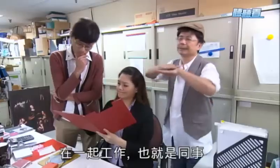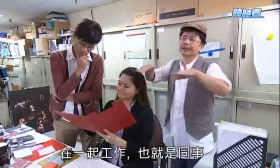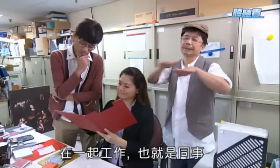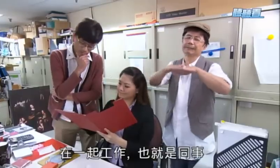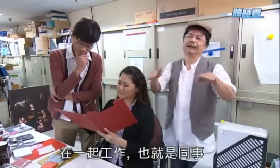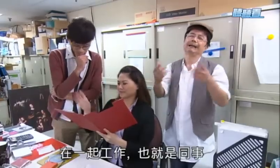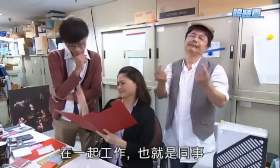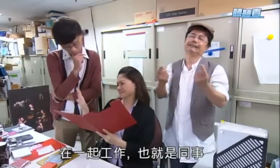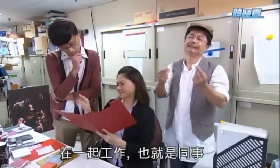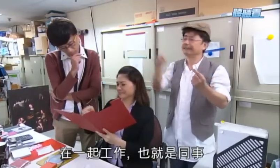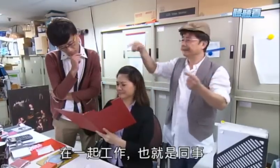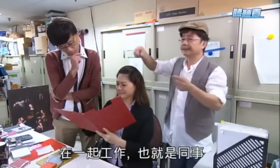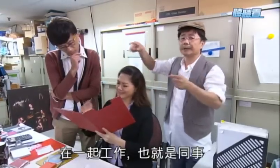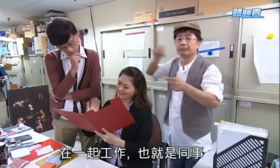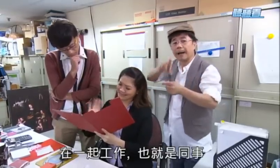在一起工作啊，也就是